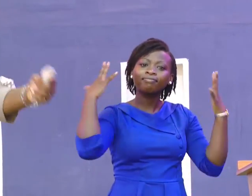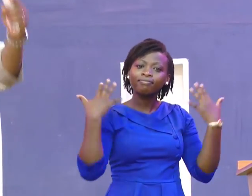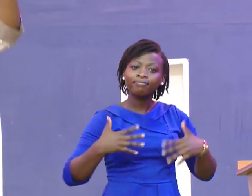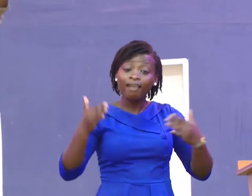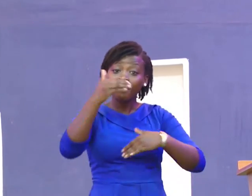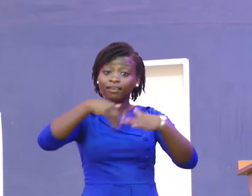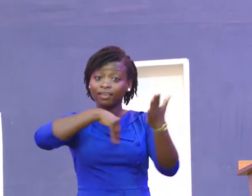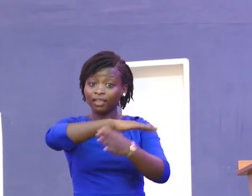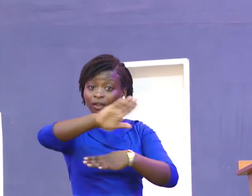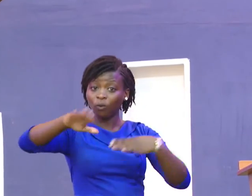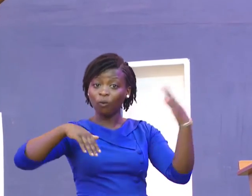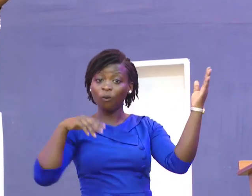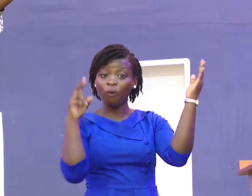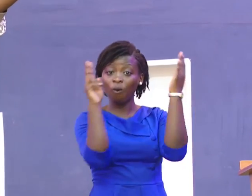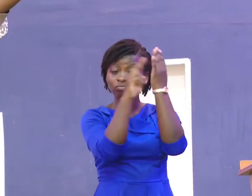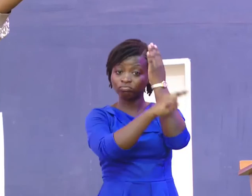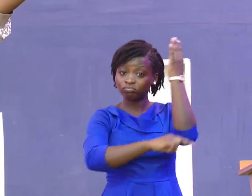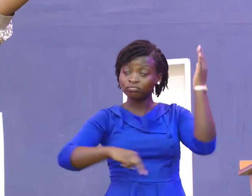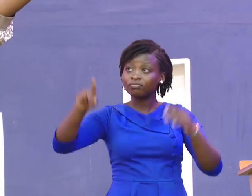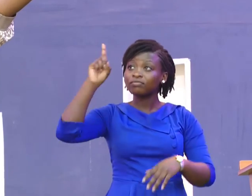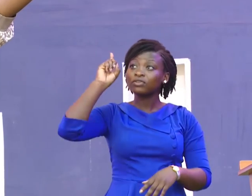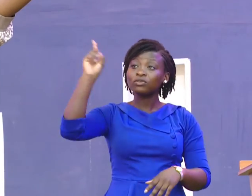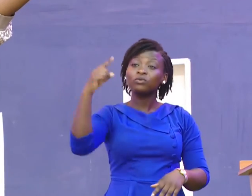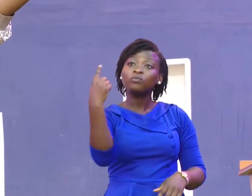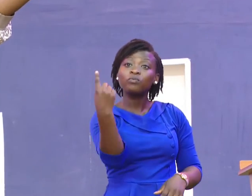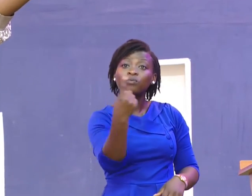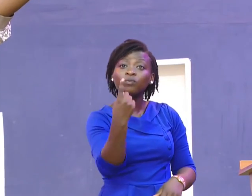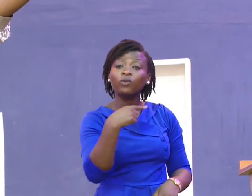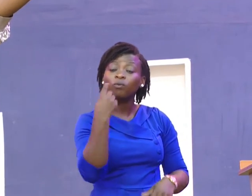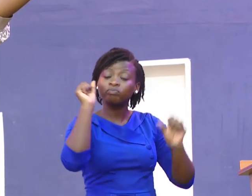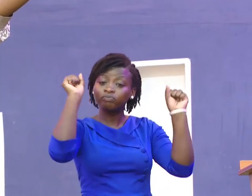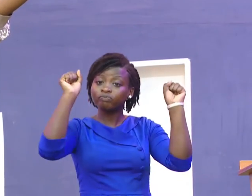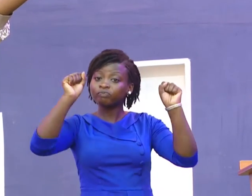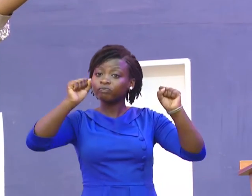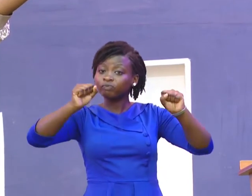nun si zonna, yekwa sobola,